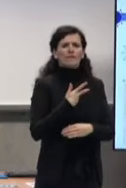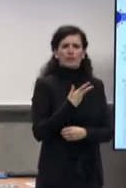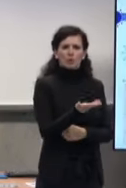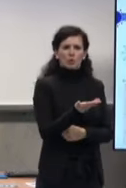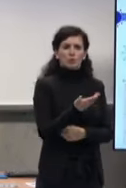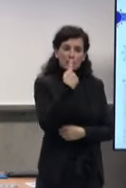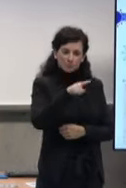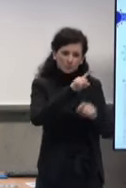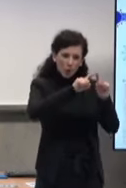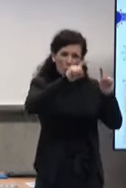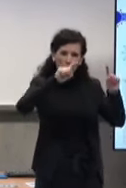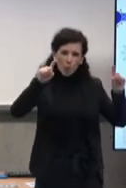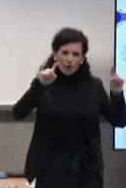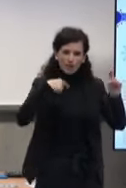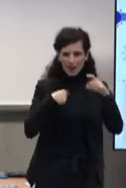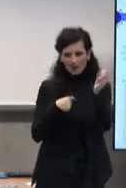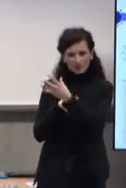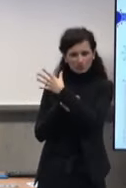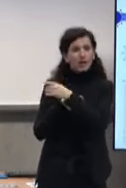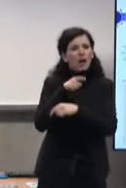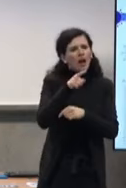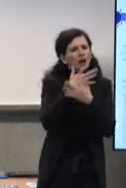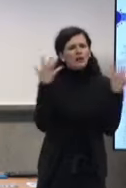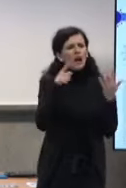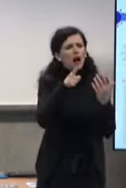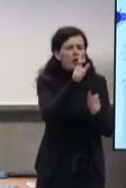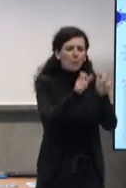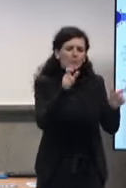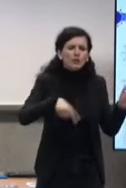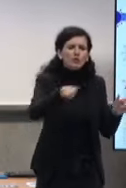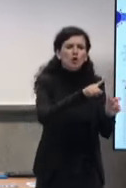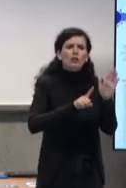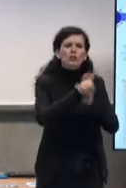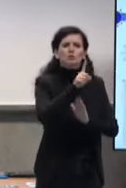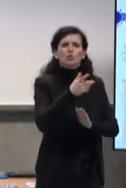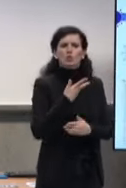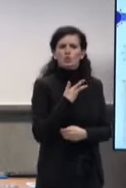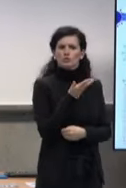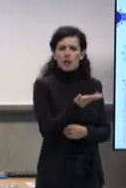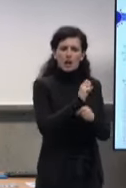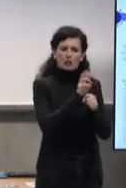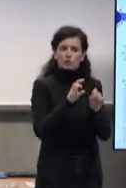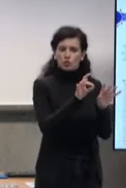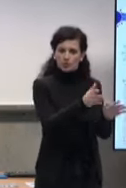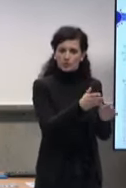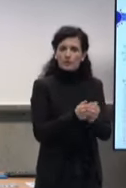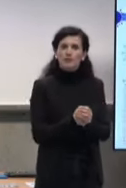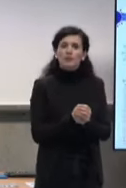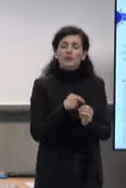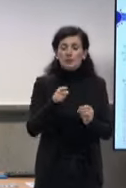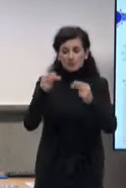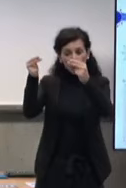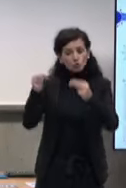curva che vi mostrano quella che proiettiamo quella dall idea di quante persone sono risultate positive la sommatoria di quelli le dai tamponi